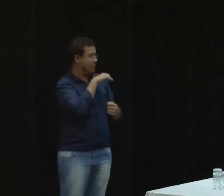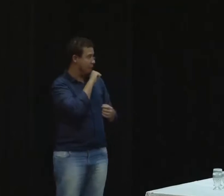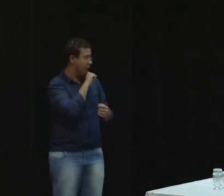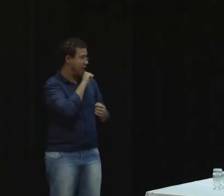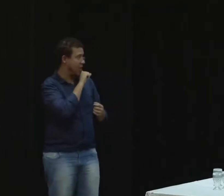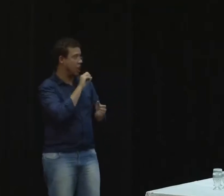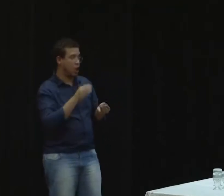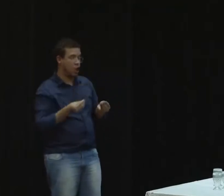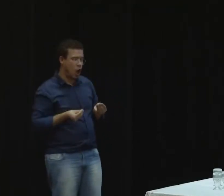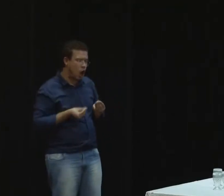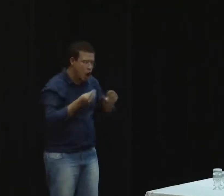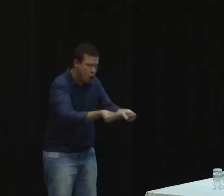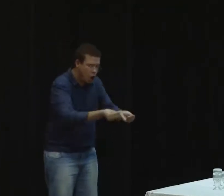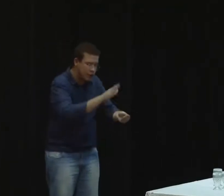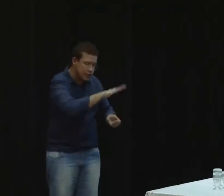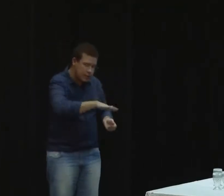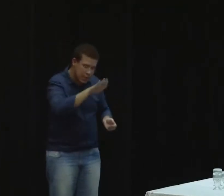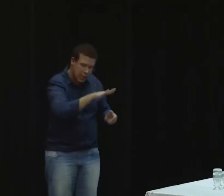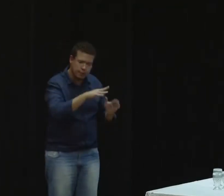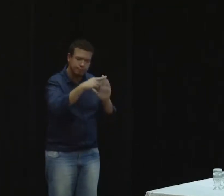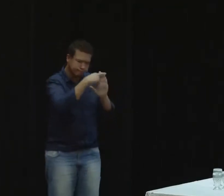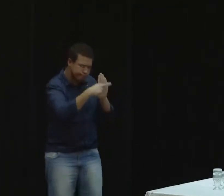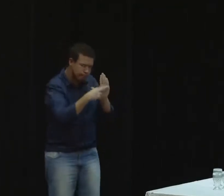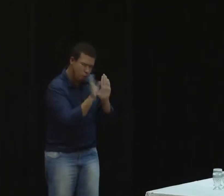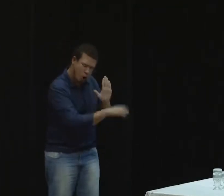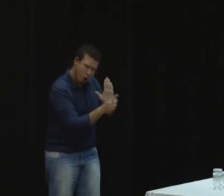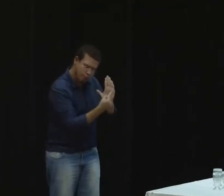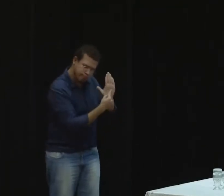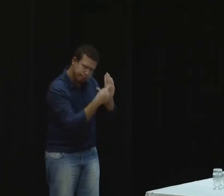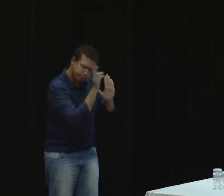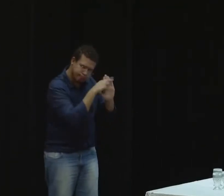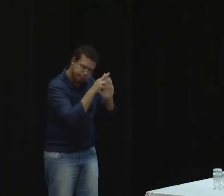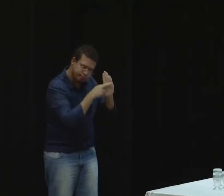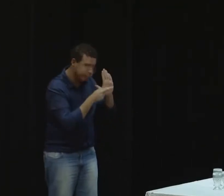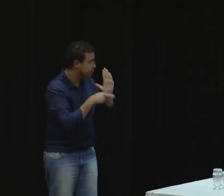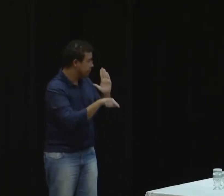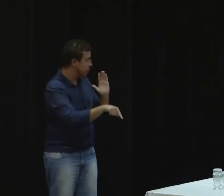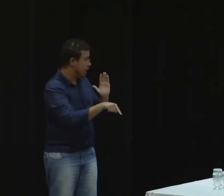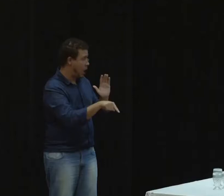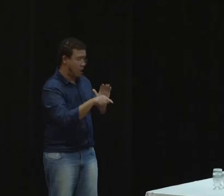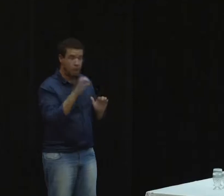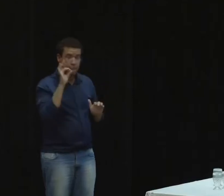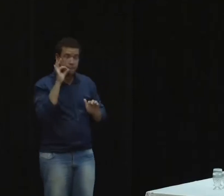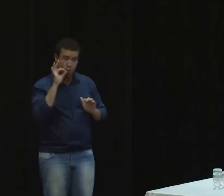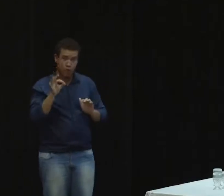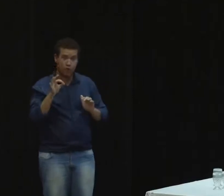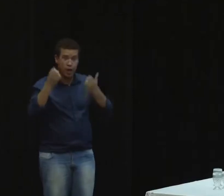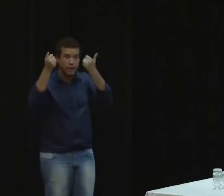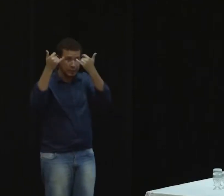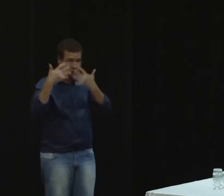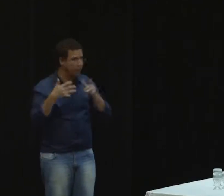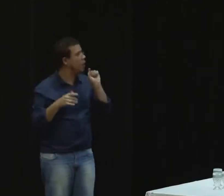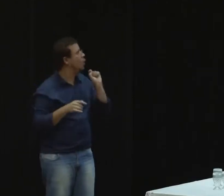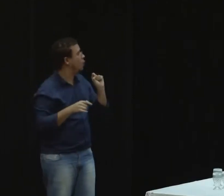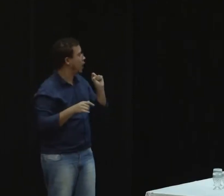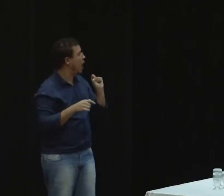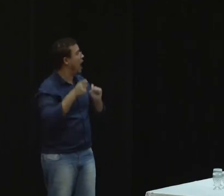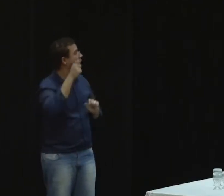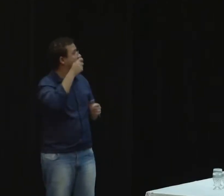Posteriormente, os pais colocam as regras e ditam o que é social.